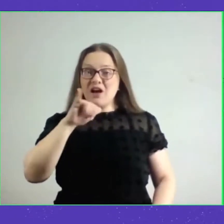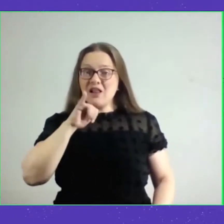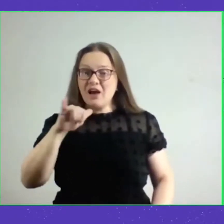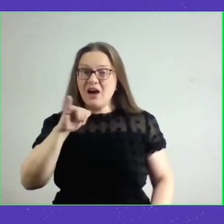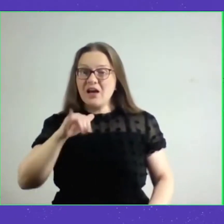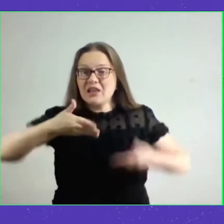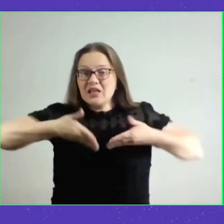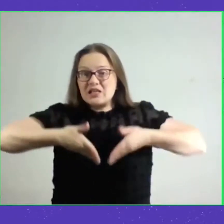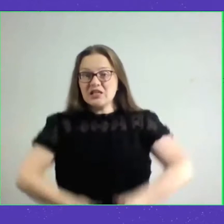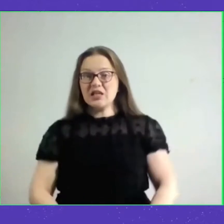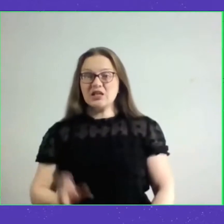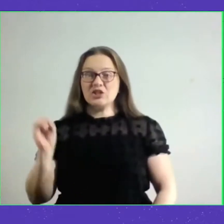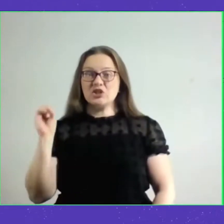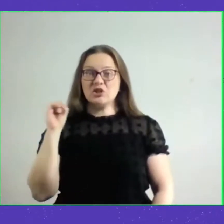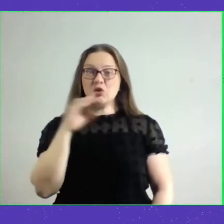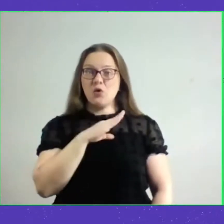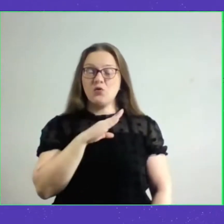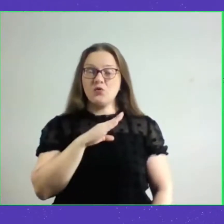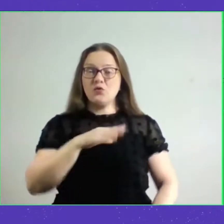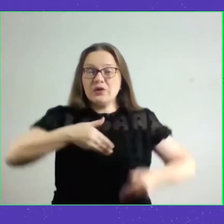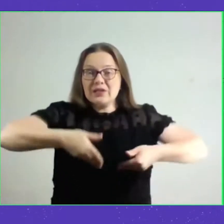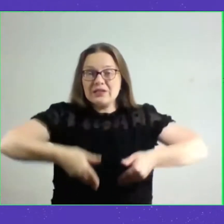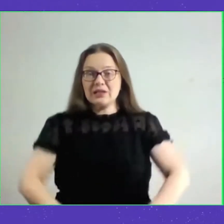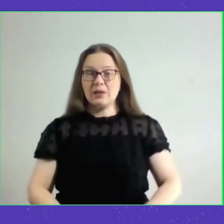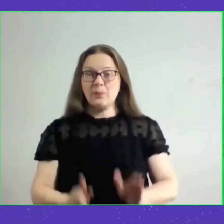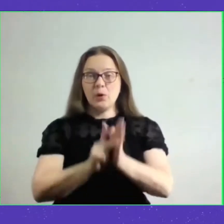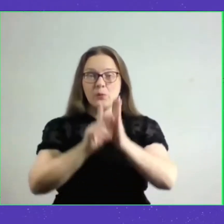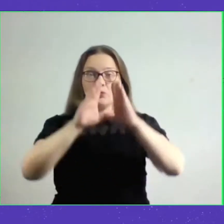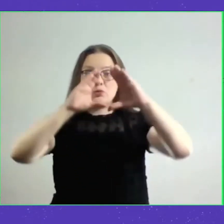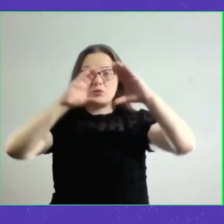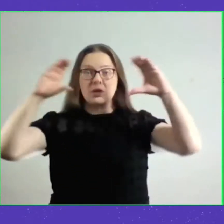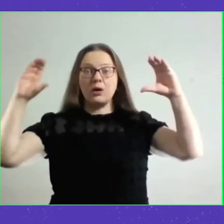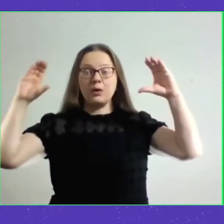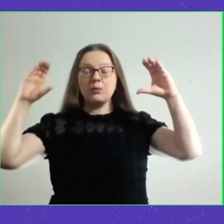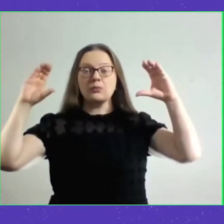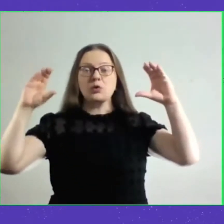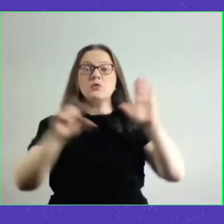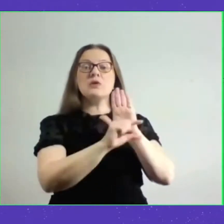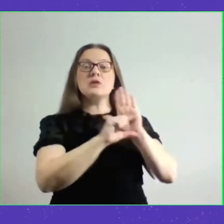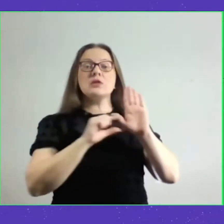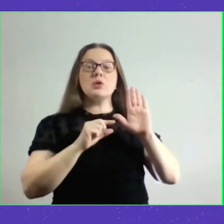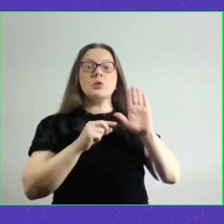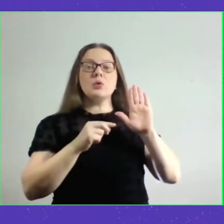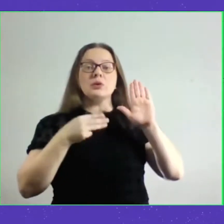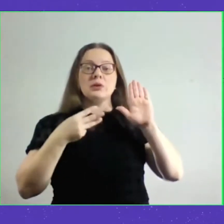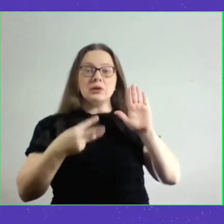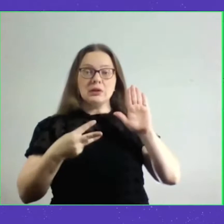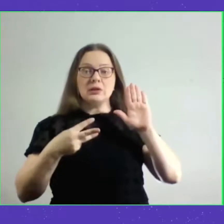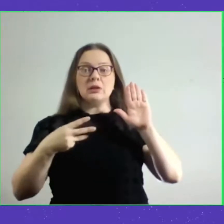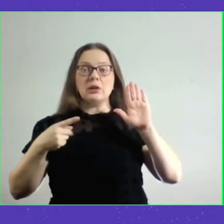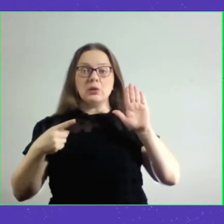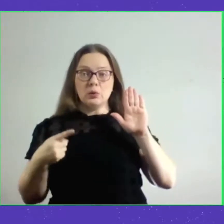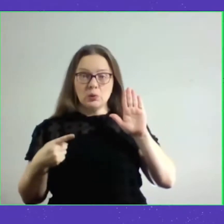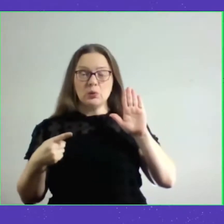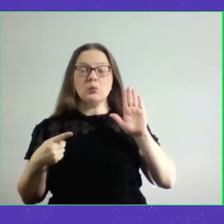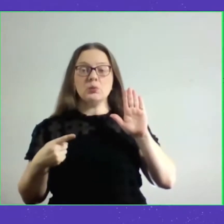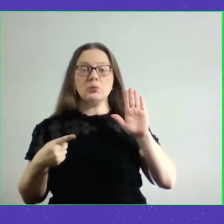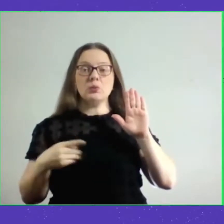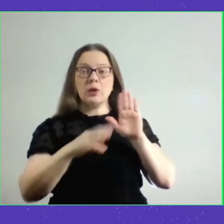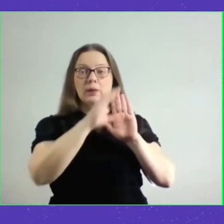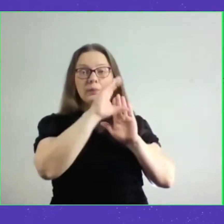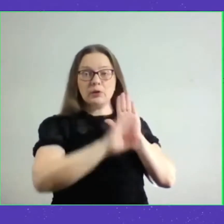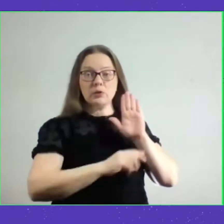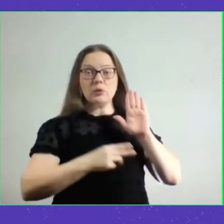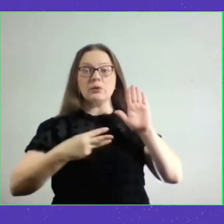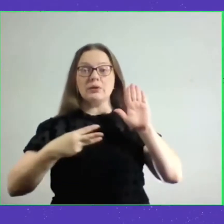do alto. E no versículo 31 do mesmo capítulo 3 do Evangelho de João, diz